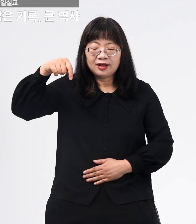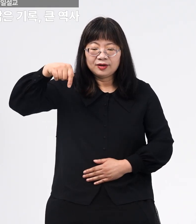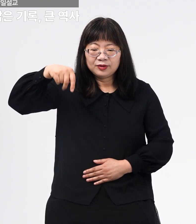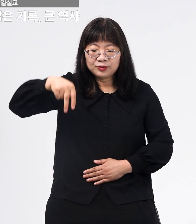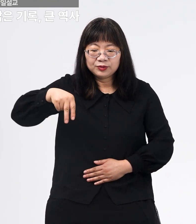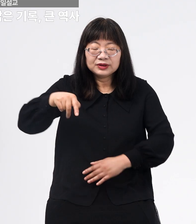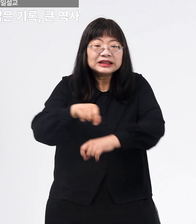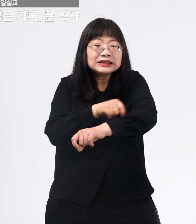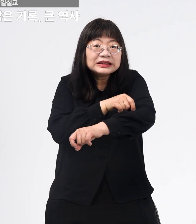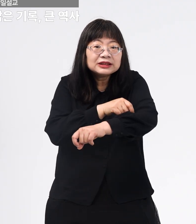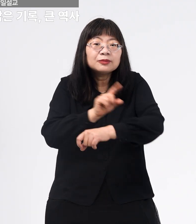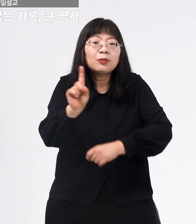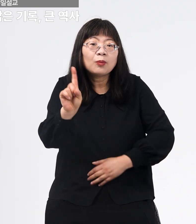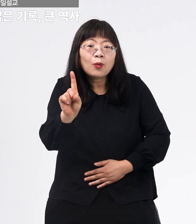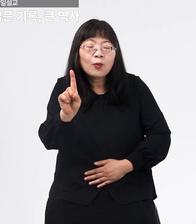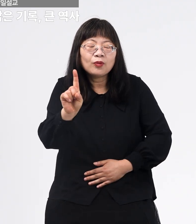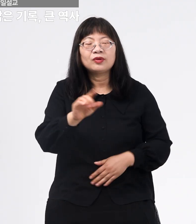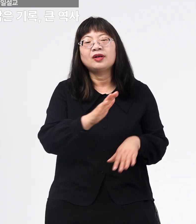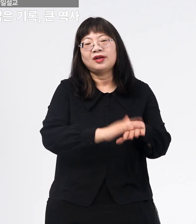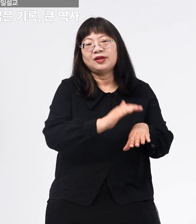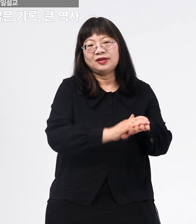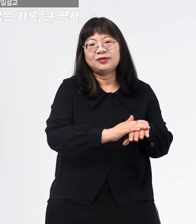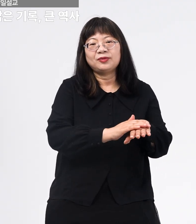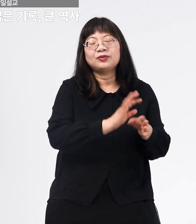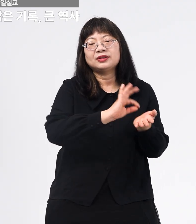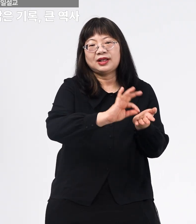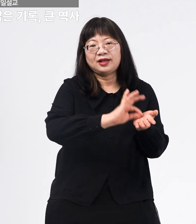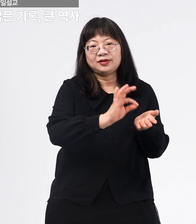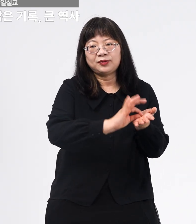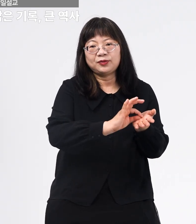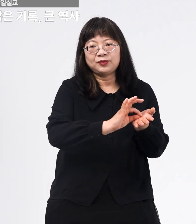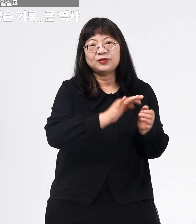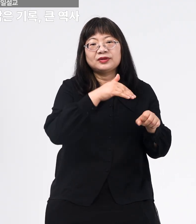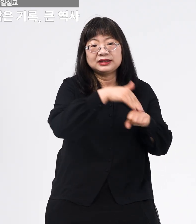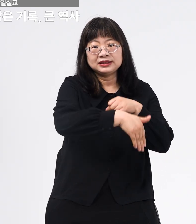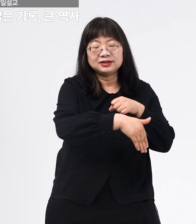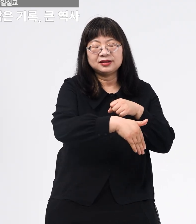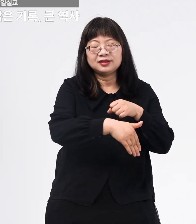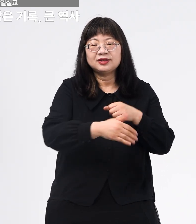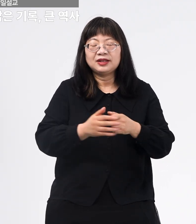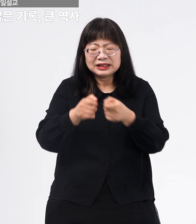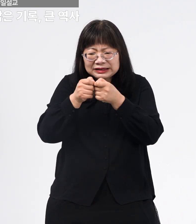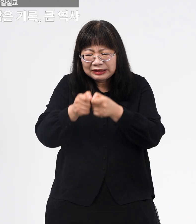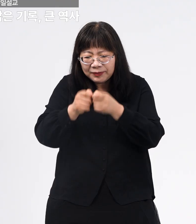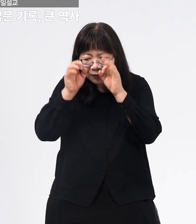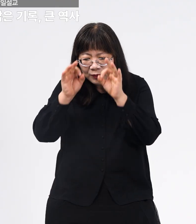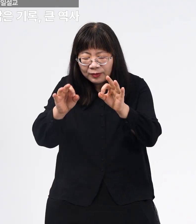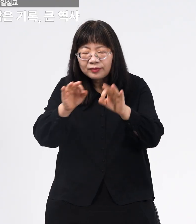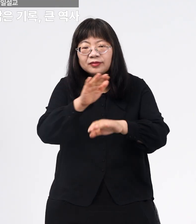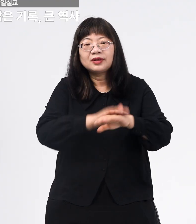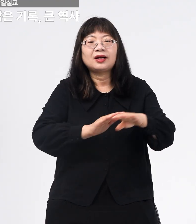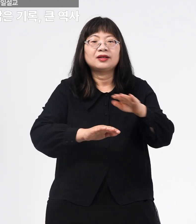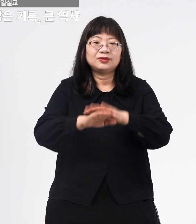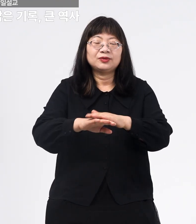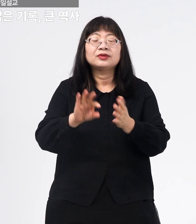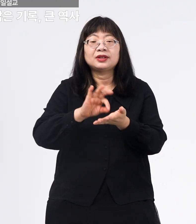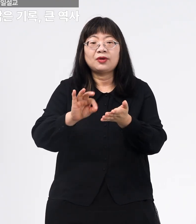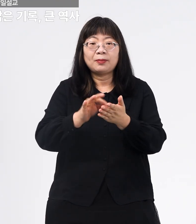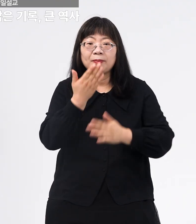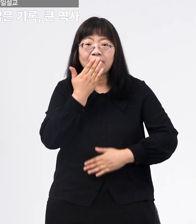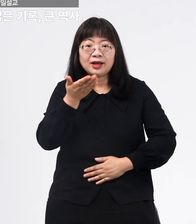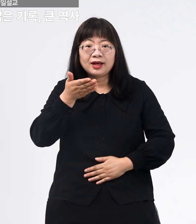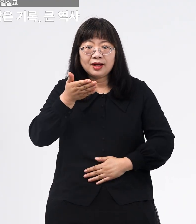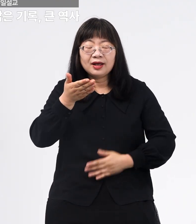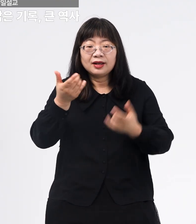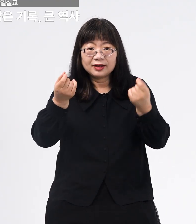왼손잡이였어요. 왼손잡이. 엄밀히 말하면 양손잡이인데 훈련된 특수 부대